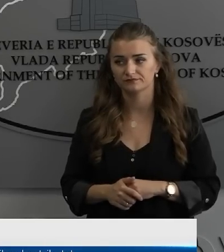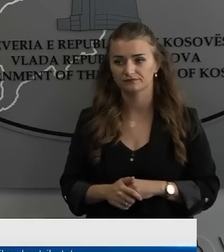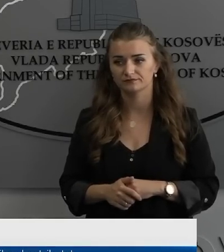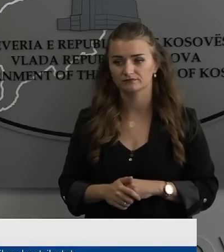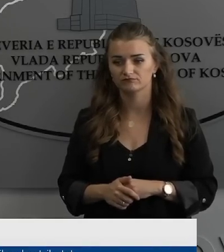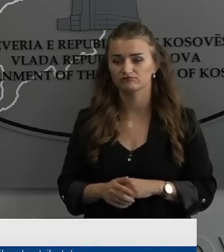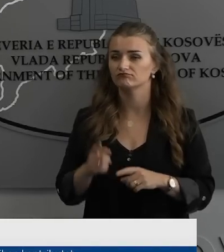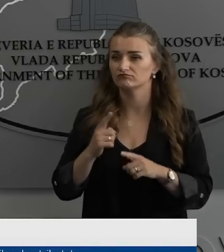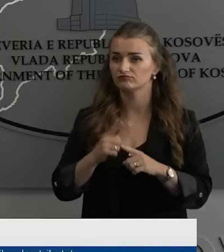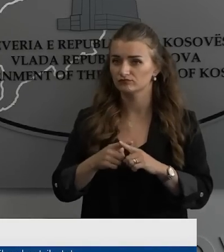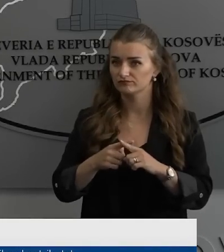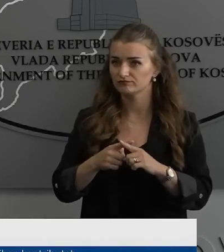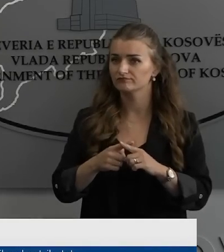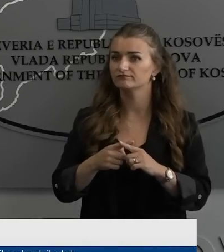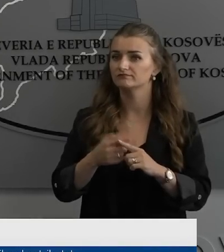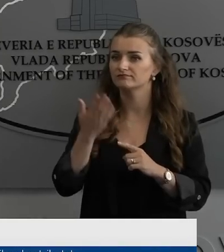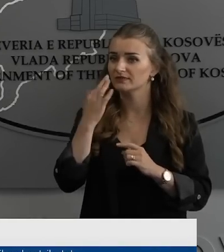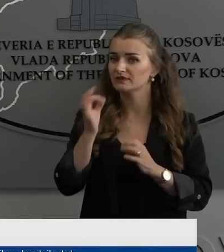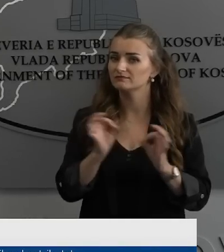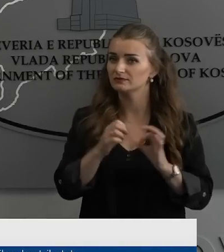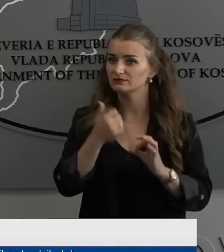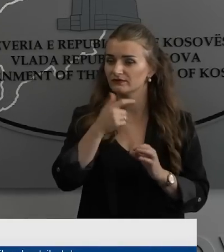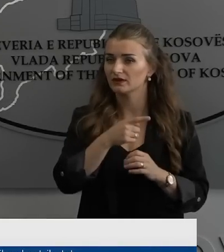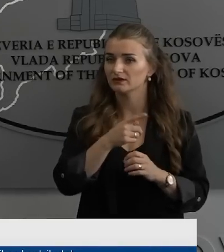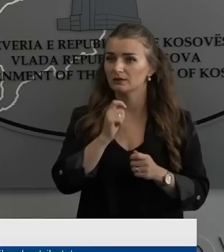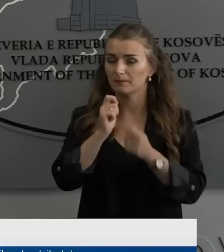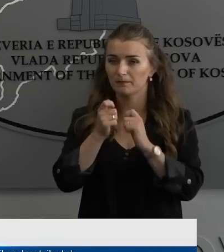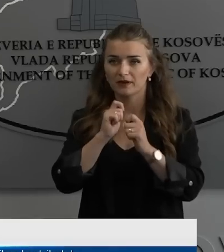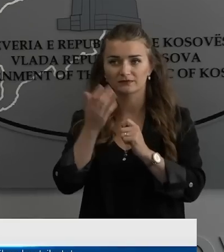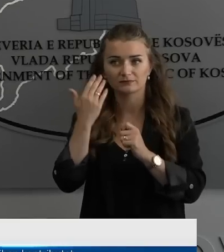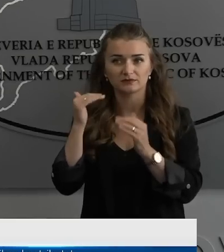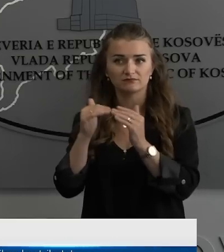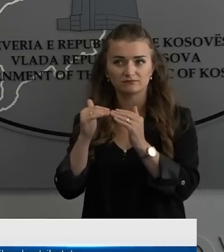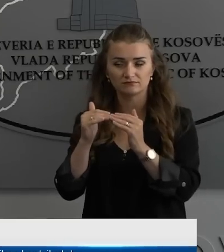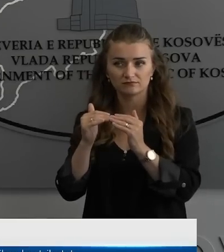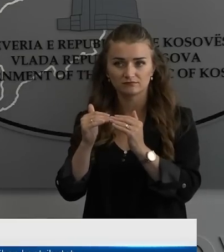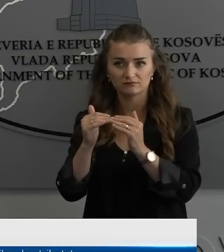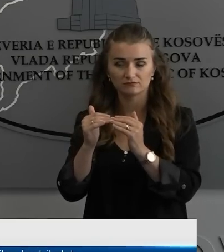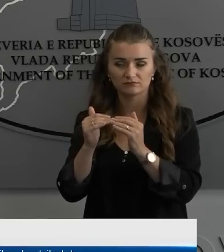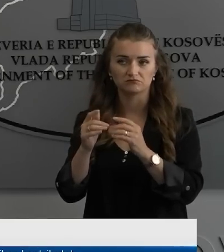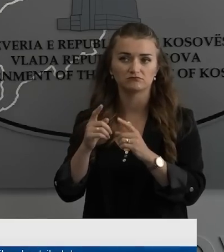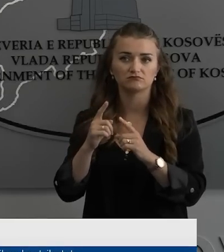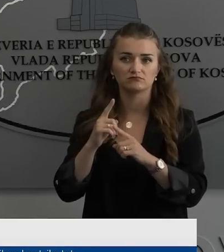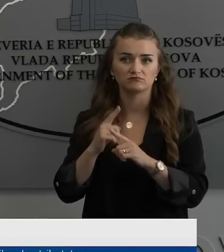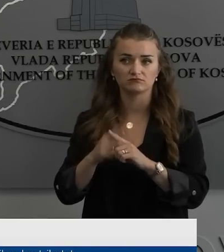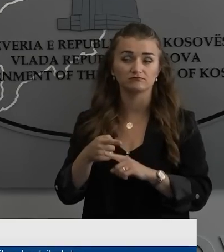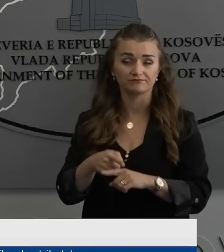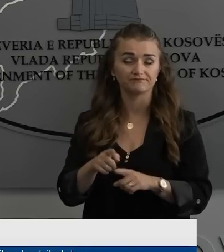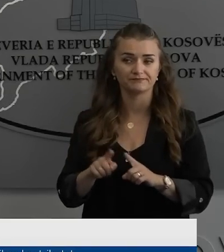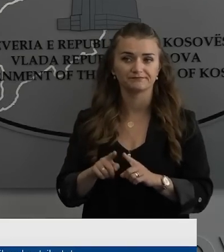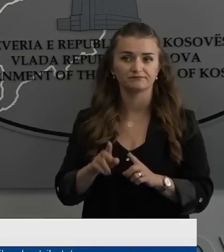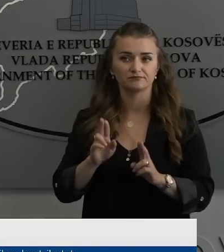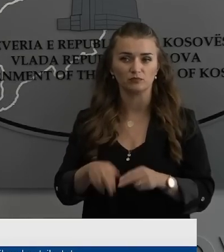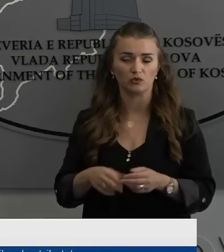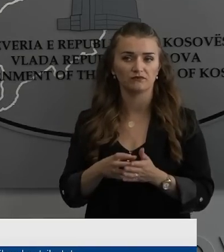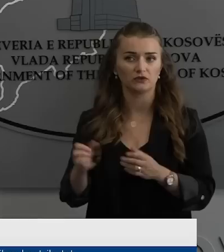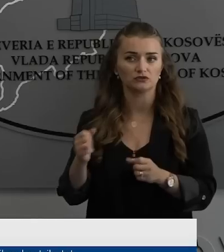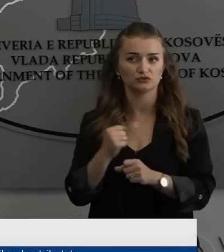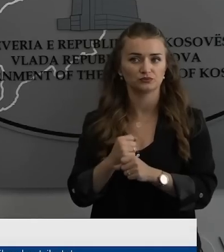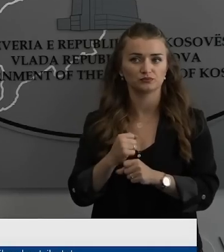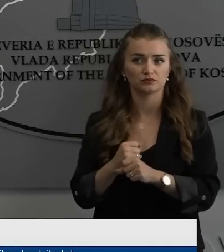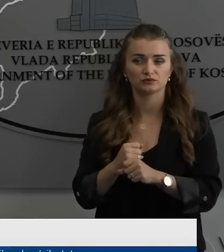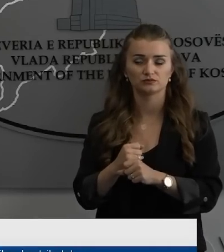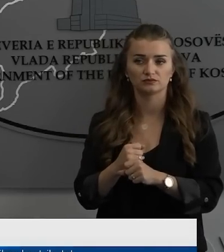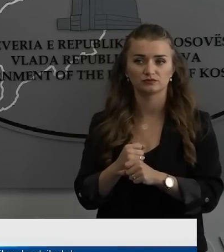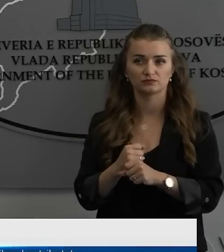ti nënshkruajmë ato marveshje të dakorduara që janë në sirtar, dhe në këtë mënyrë ti operacionalizojmë, ti funksionalizojmë,